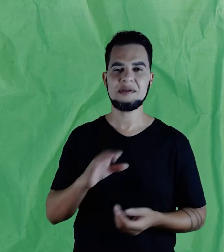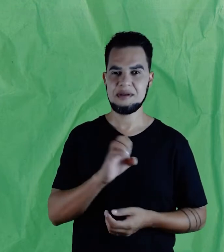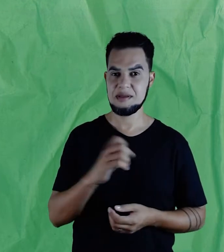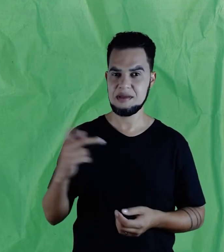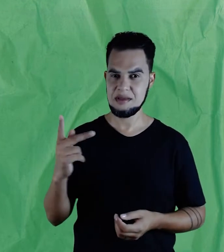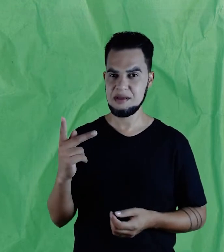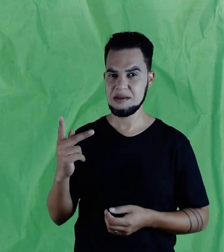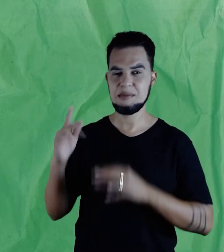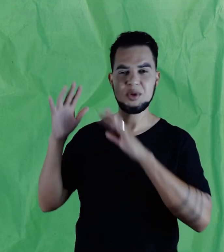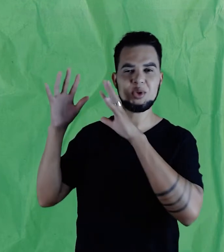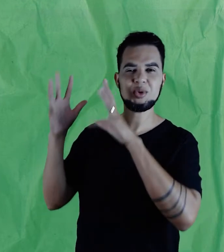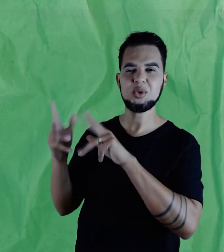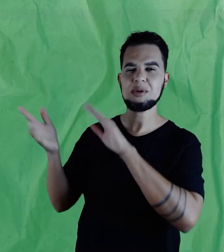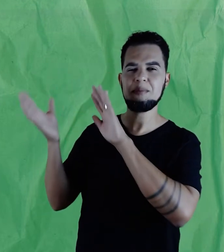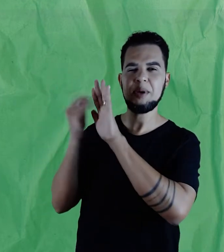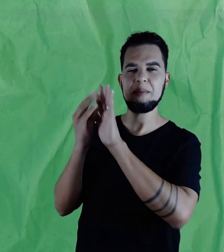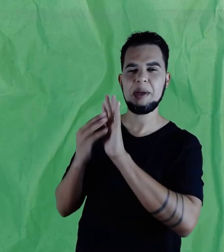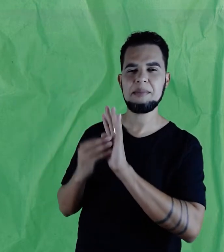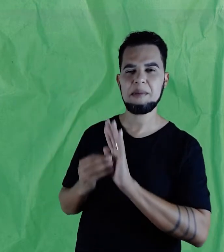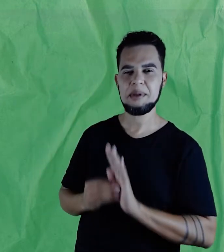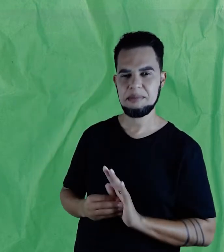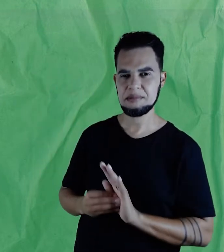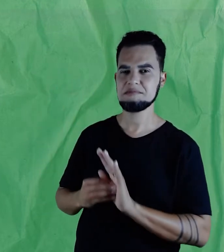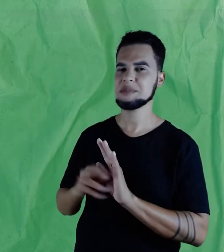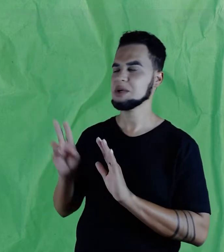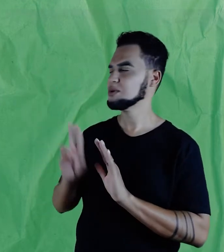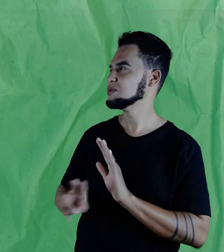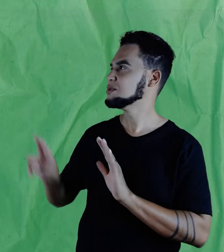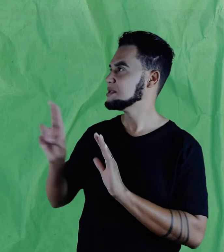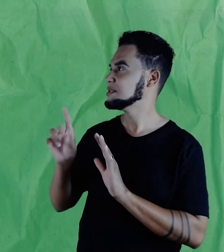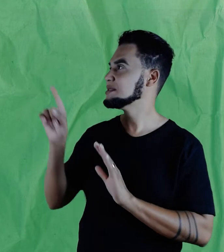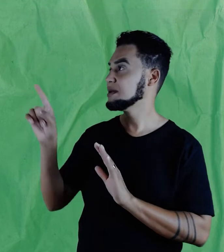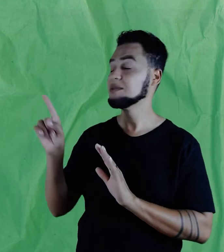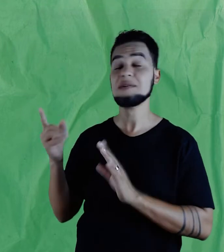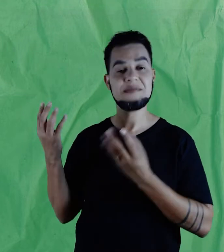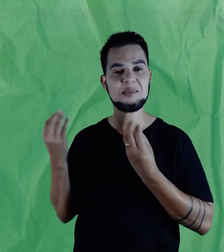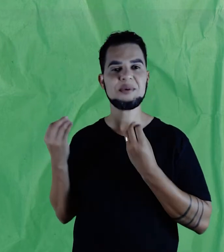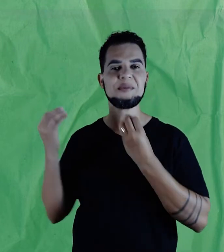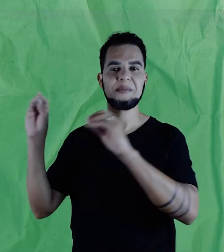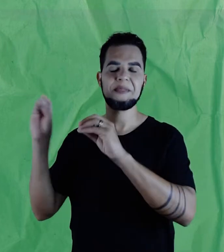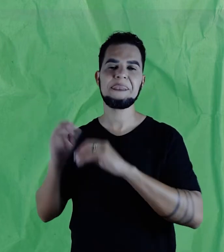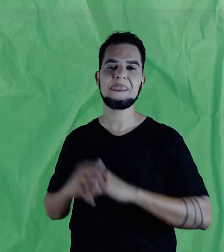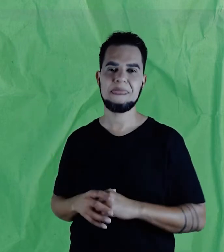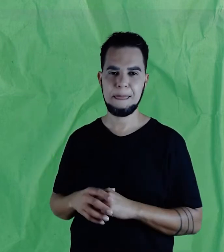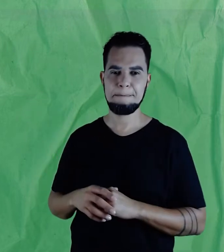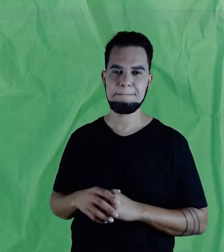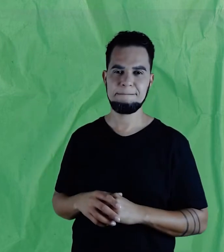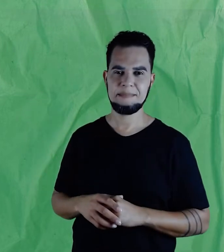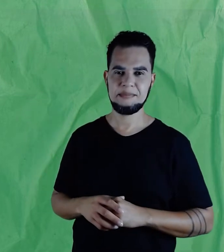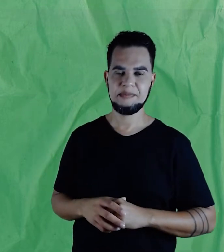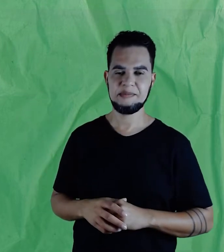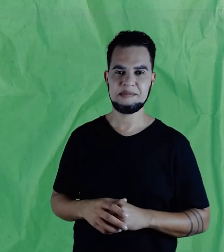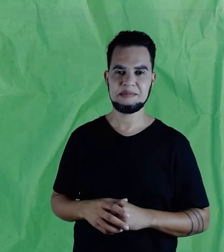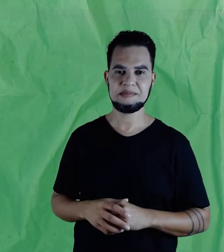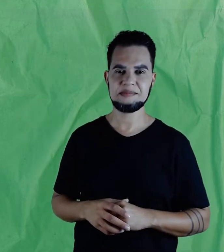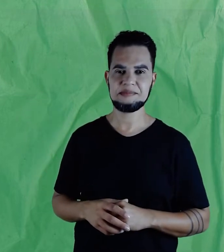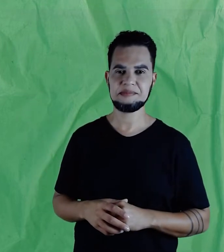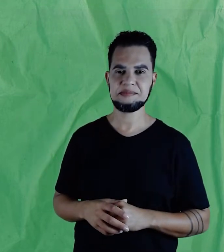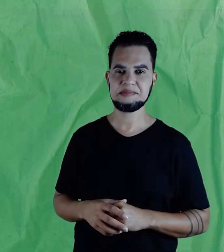tudo aquilo que a app estava utilizando e vamos colocar aqui no sign up.